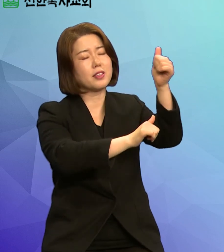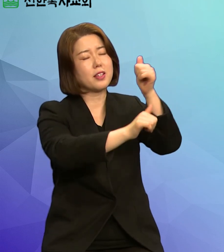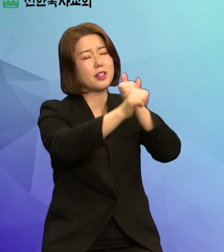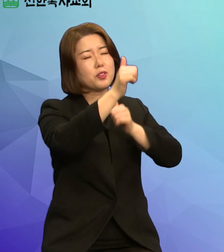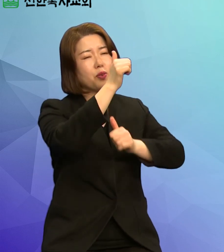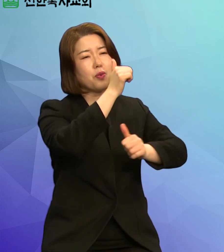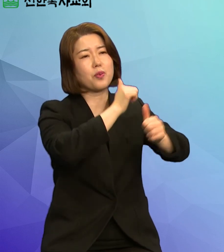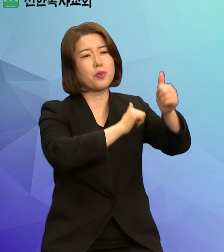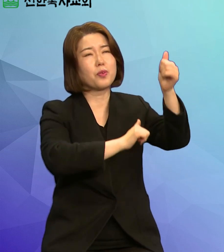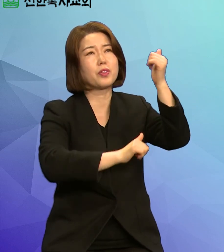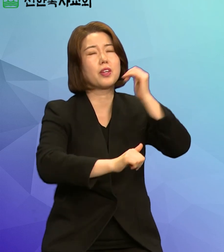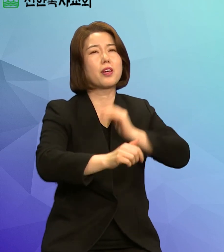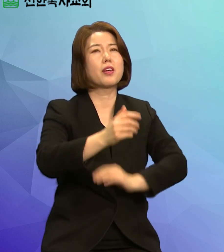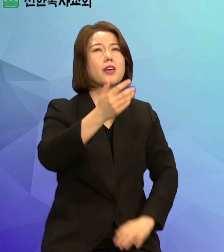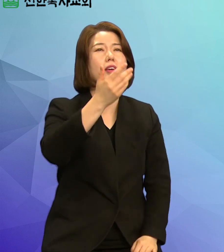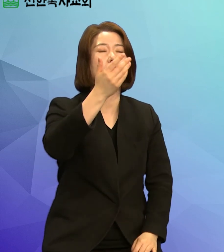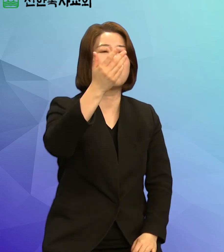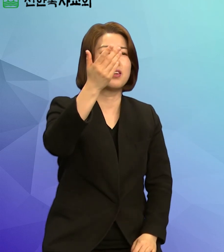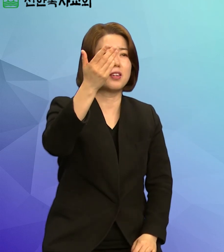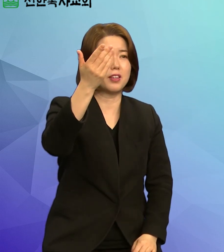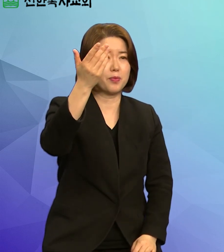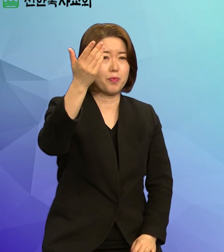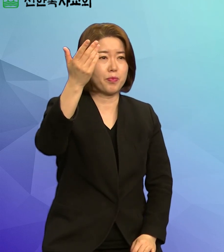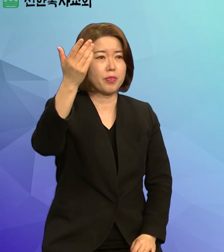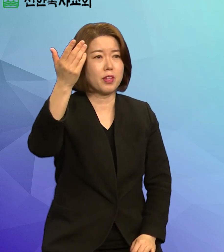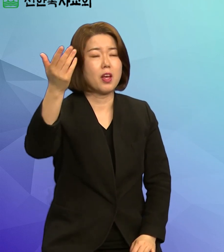다윗의 자손께